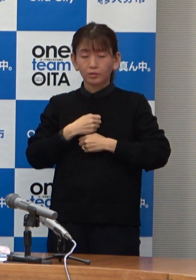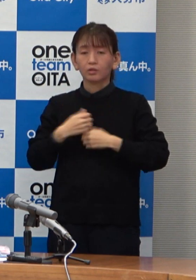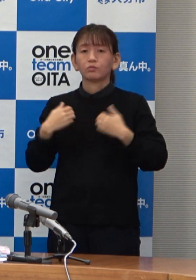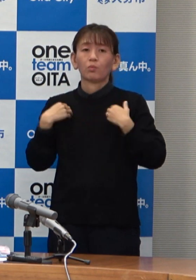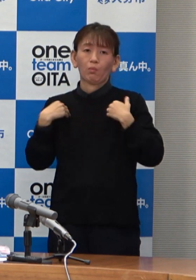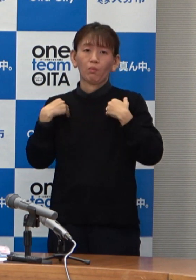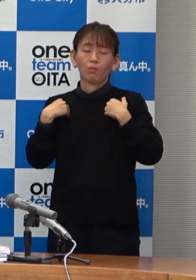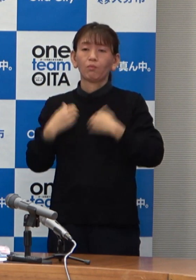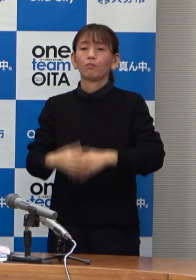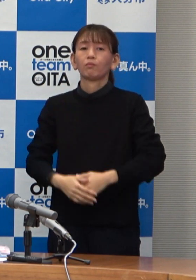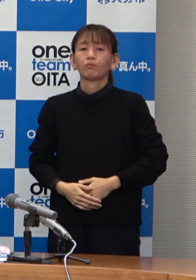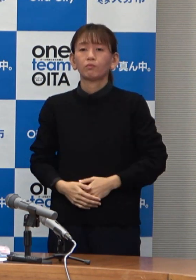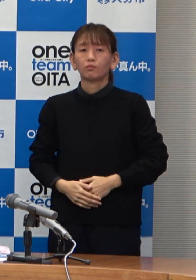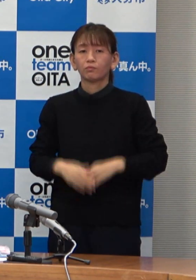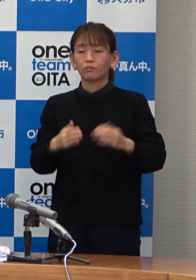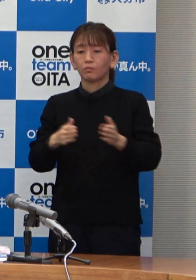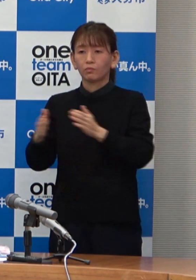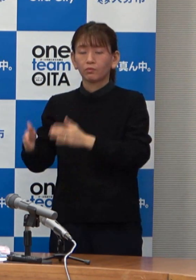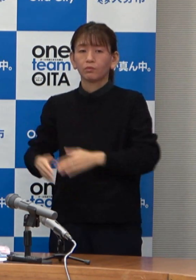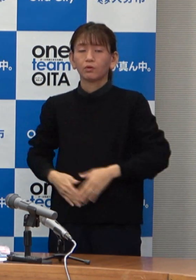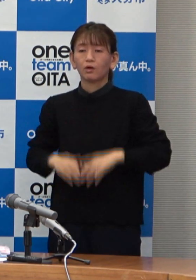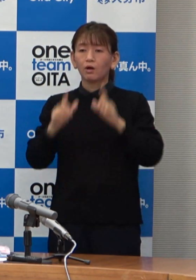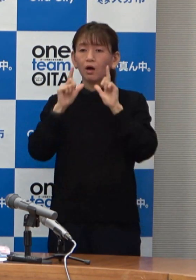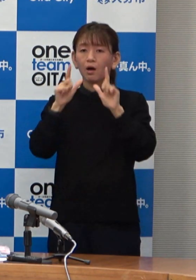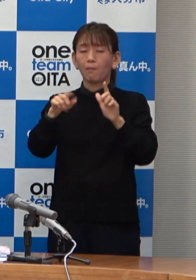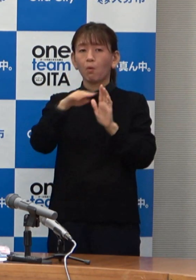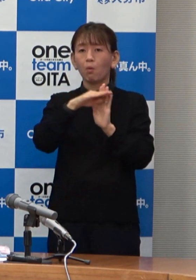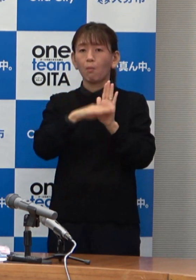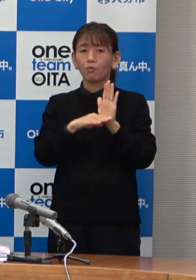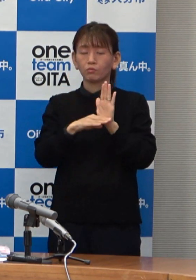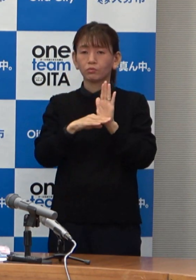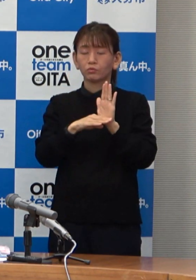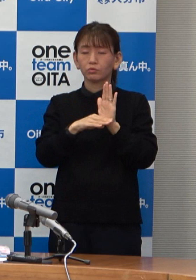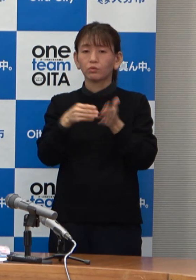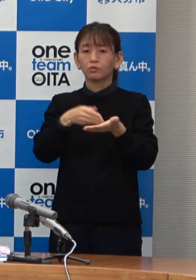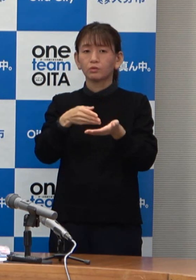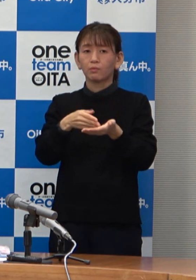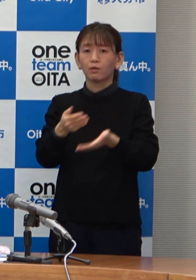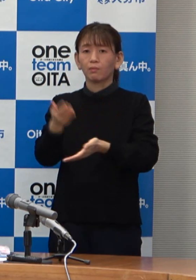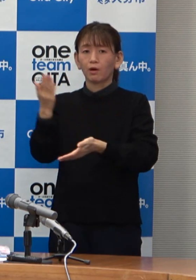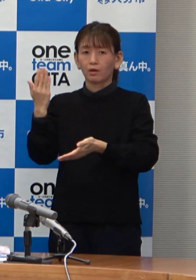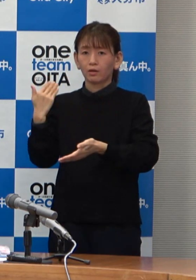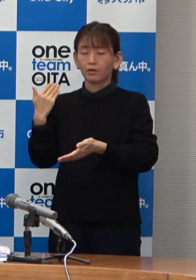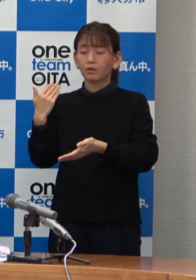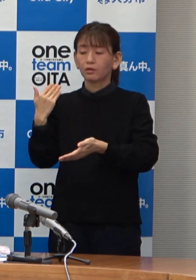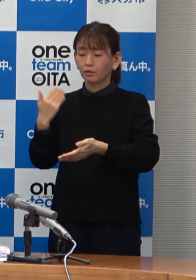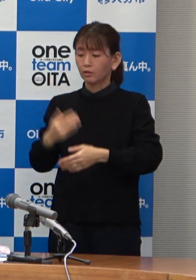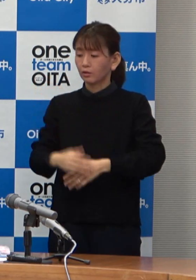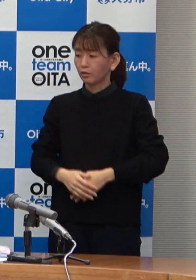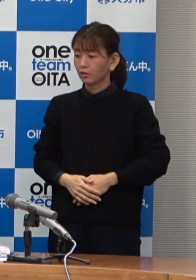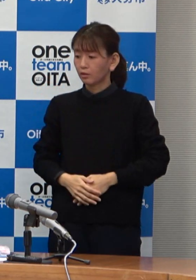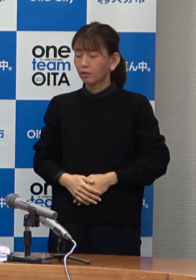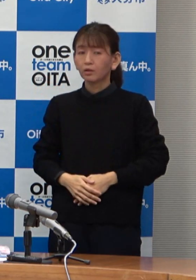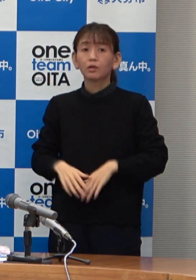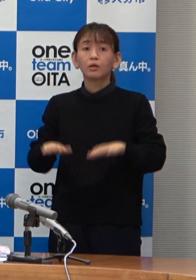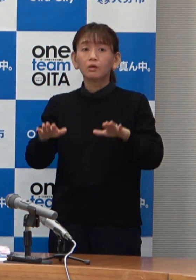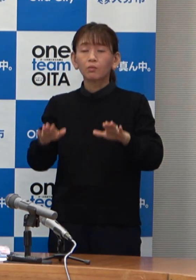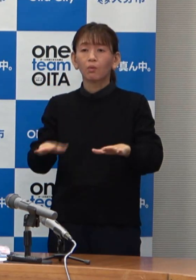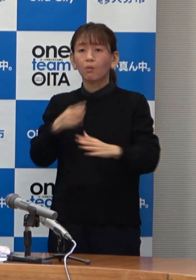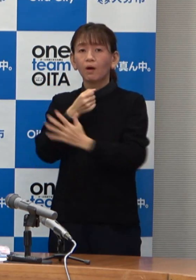発表項目についてなんですけどその前にま今日が多分年内最後